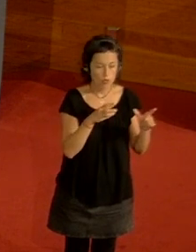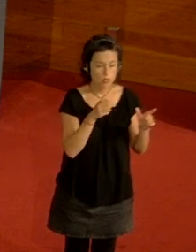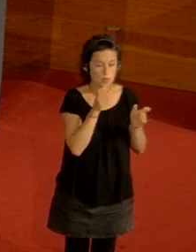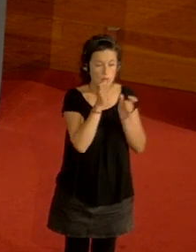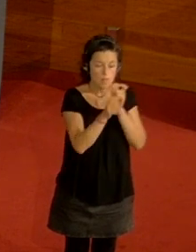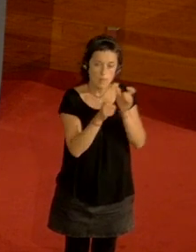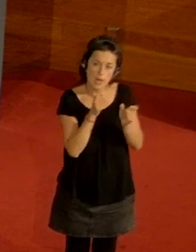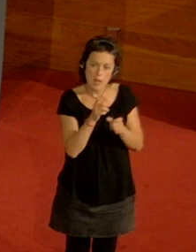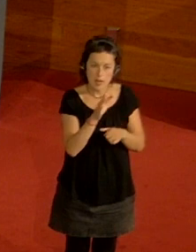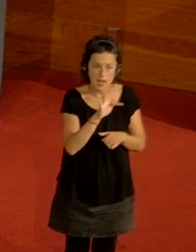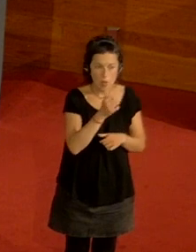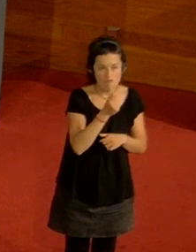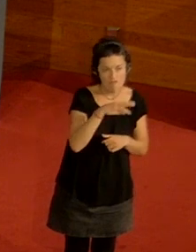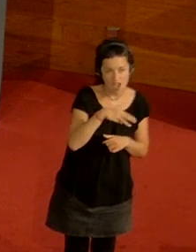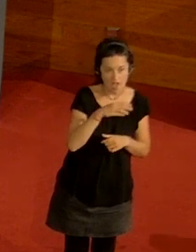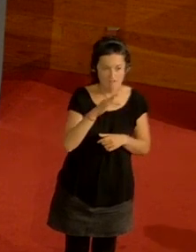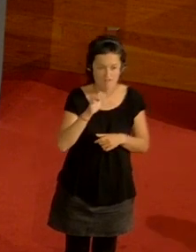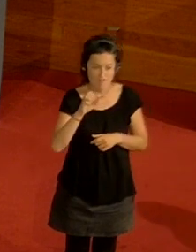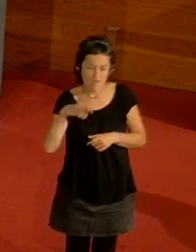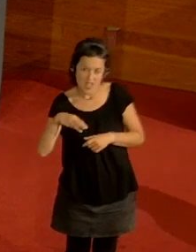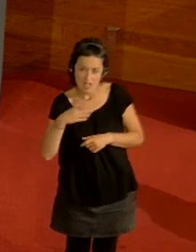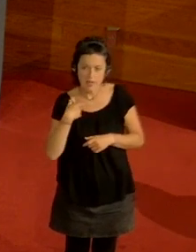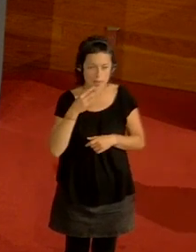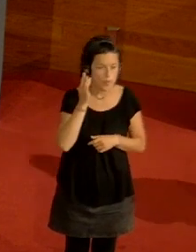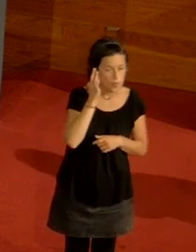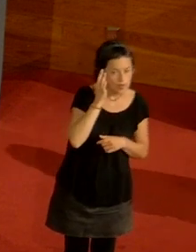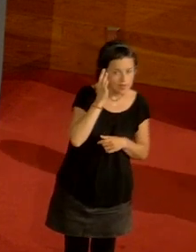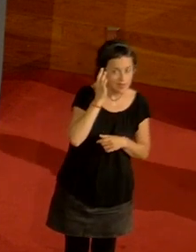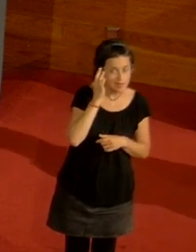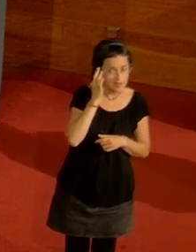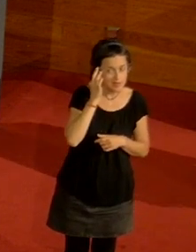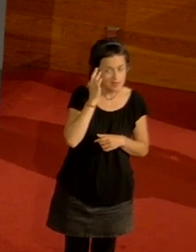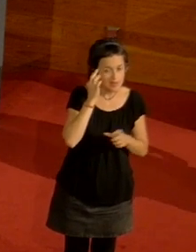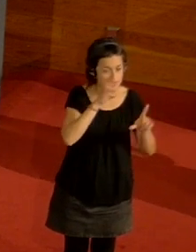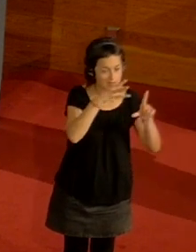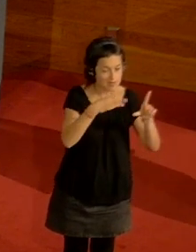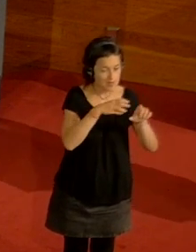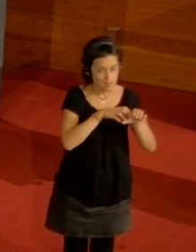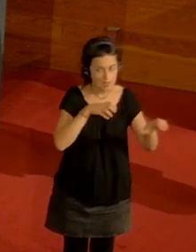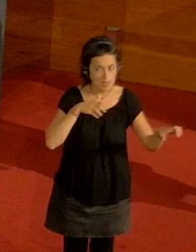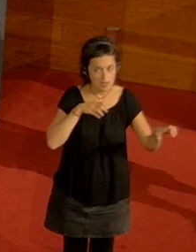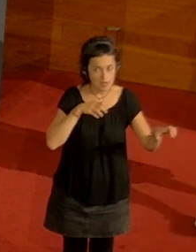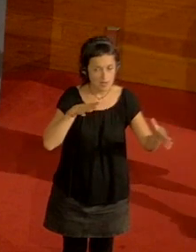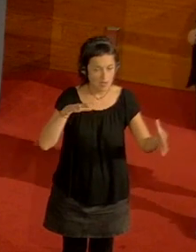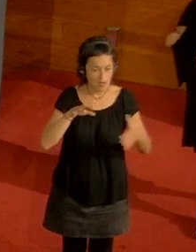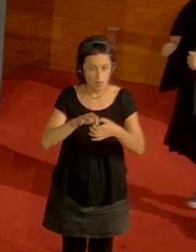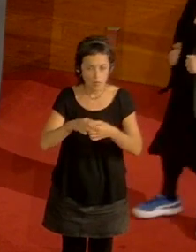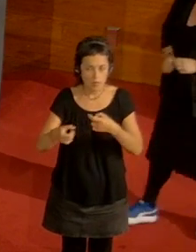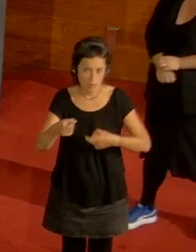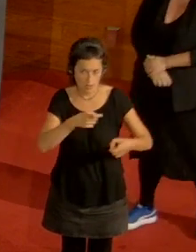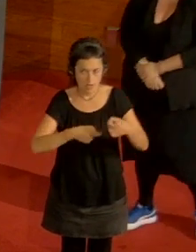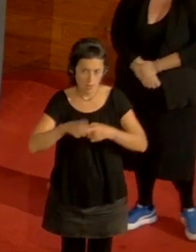fam fem eh mujeres mujer la mayoría estan con negocios pornográficos todo esto hubo una gran